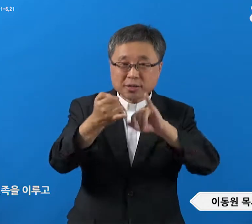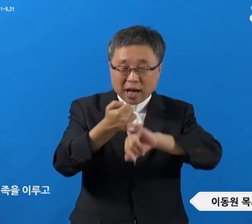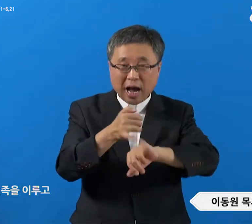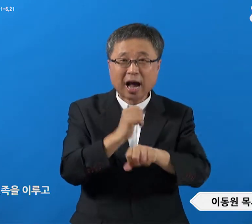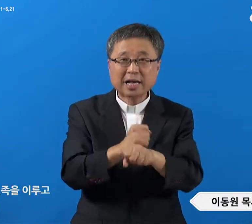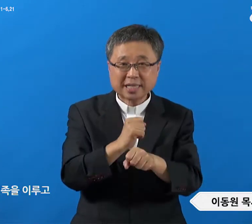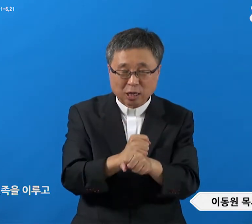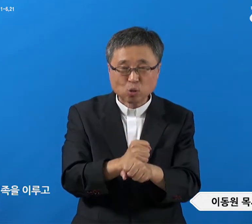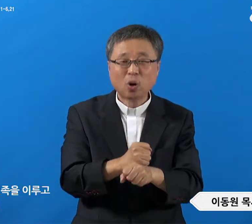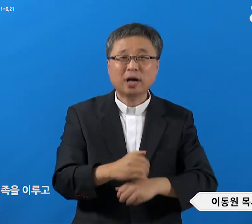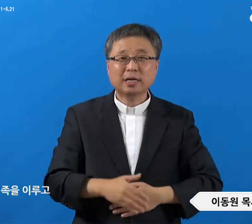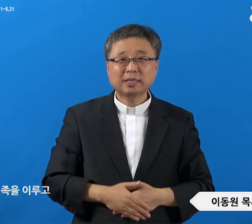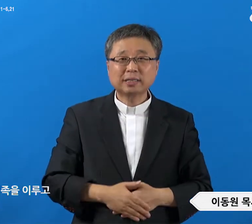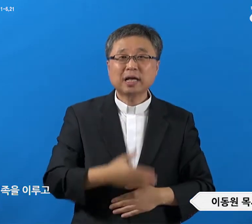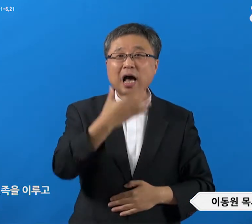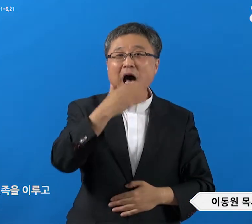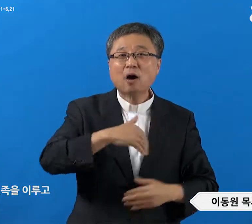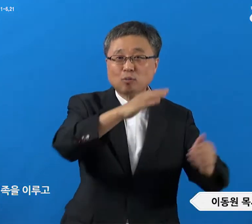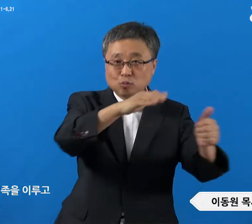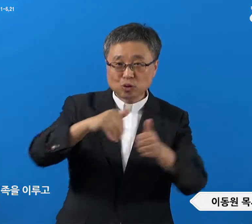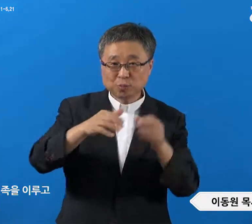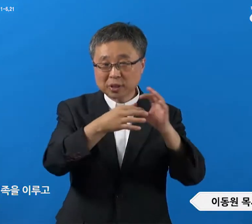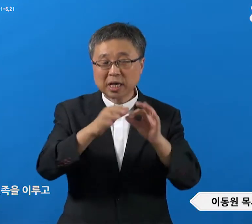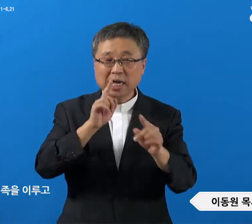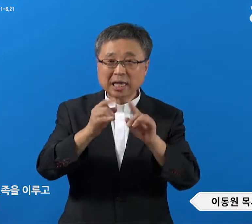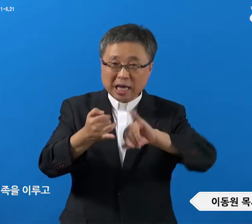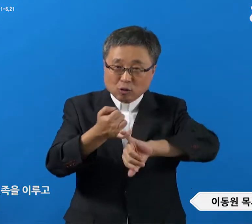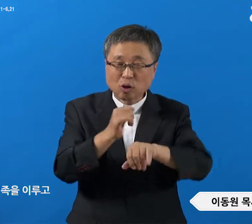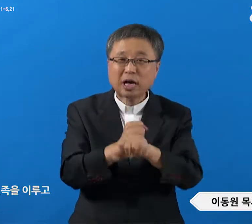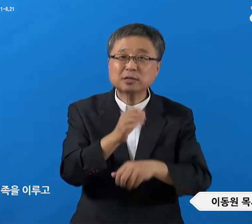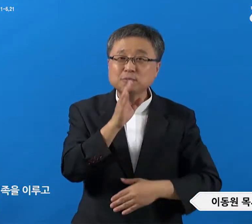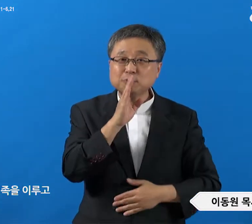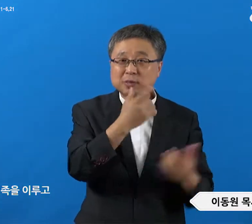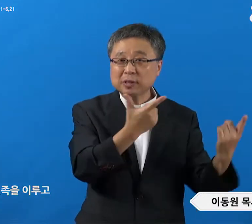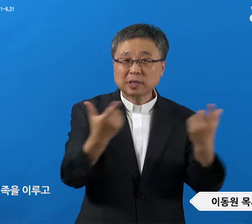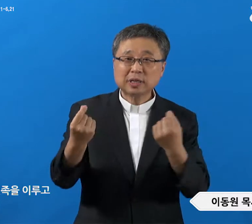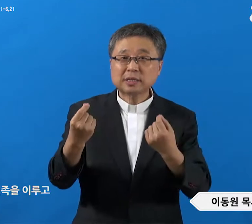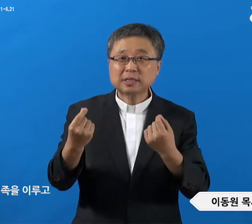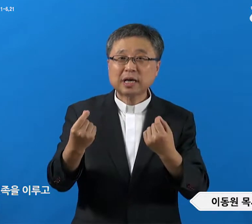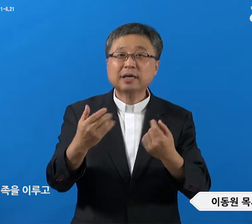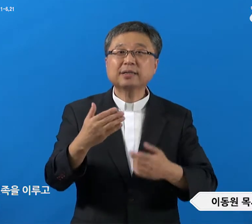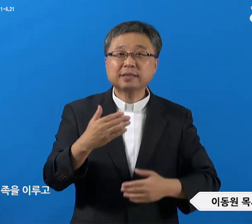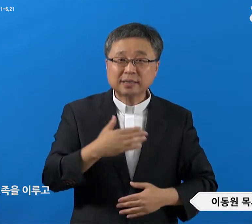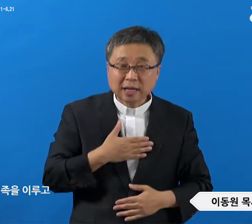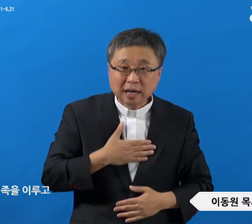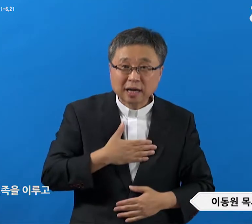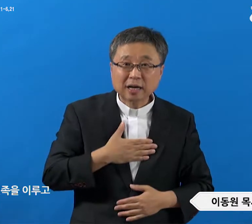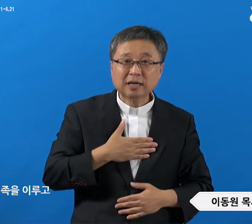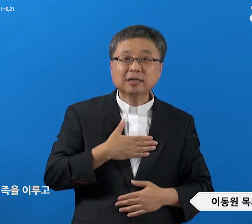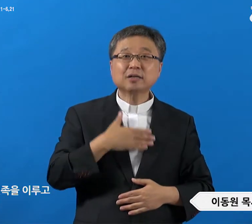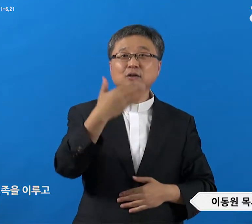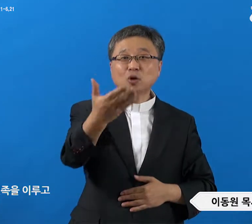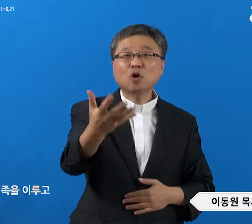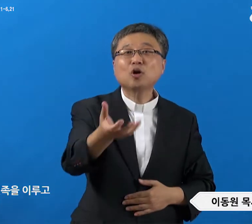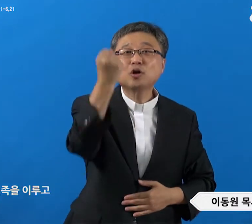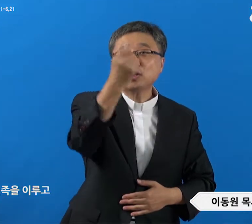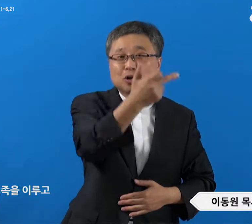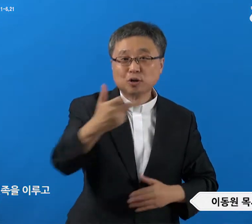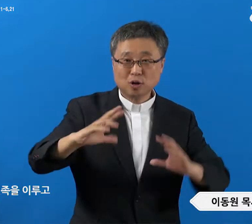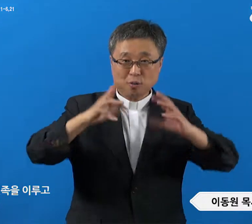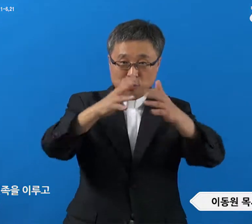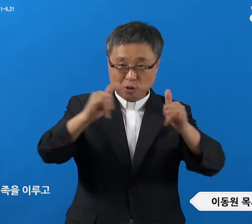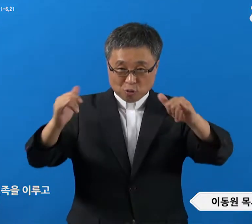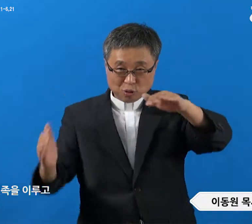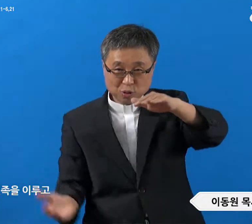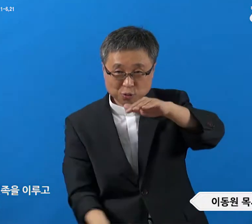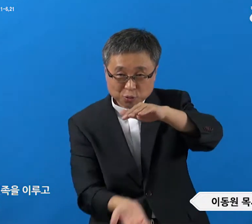거예요. 약속하신 거예요. 아브라함을 부르시면서 약속하신 바. 자, 다 같이 읽습니다. 내가, 시작. 내가 너로 큰